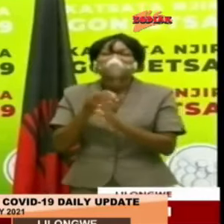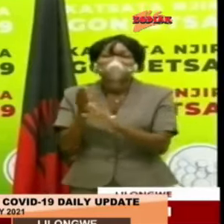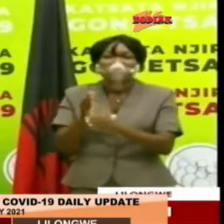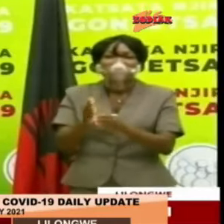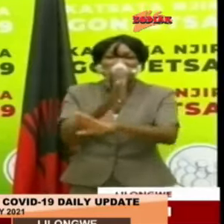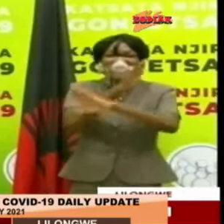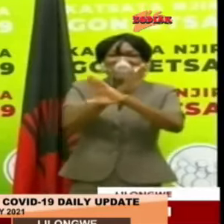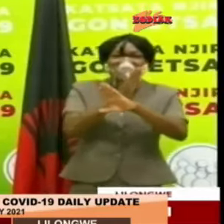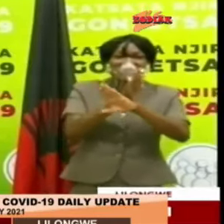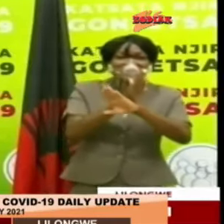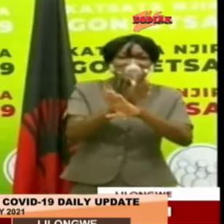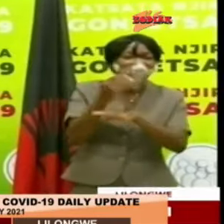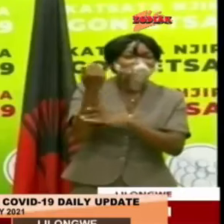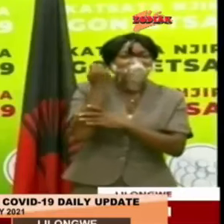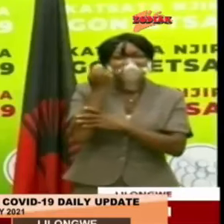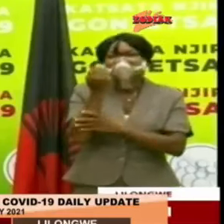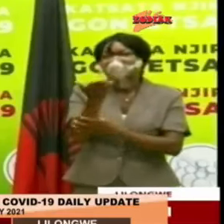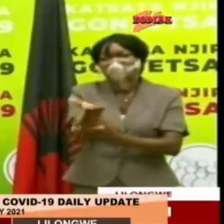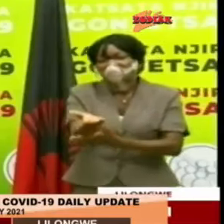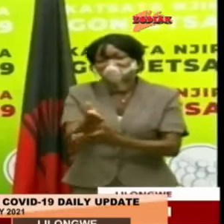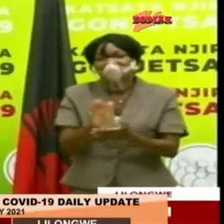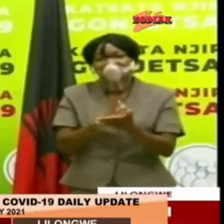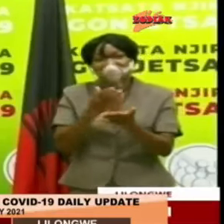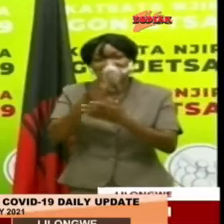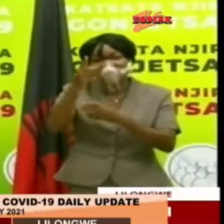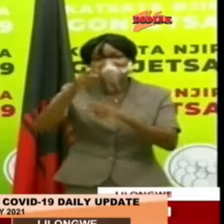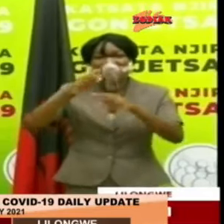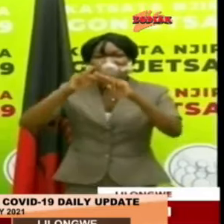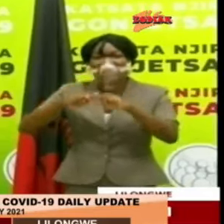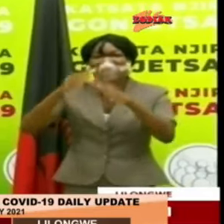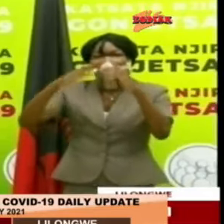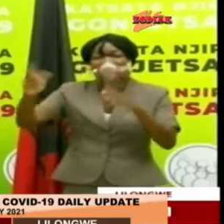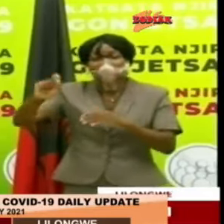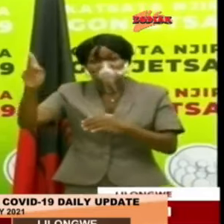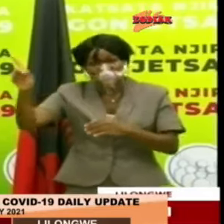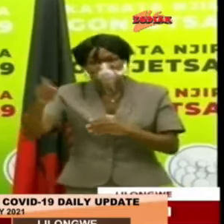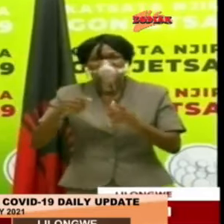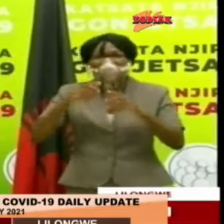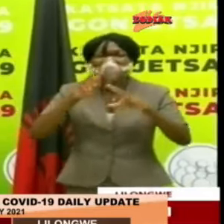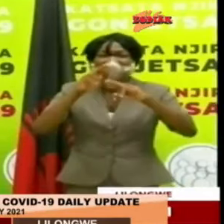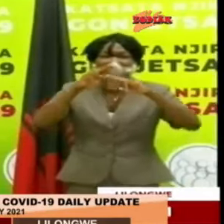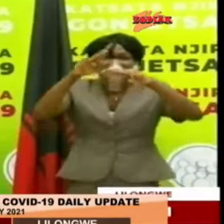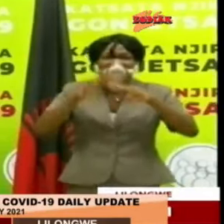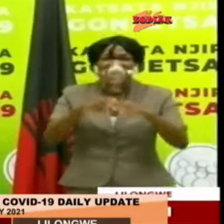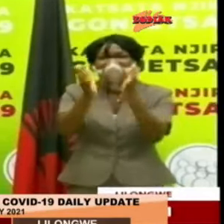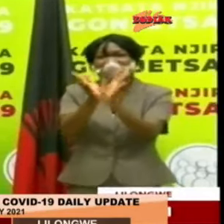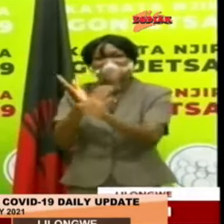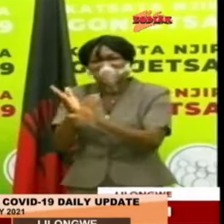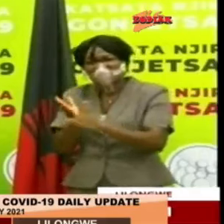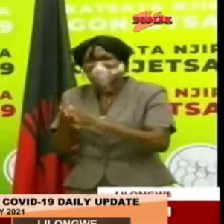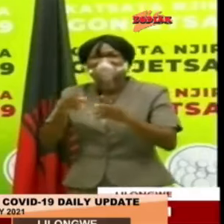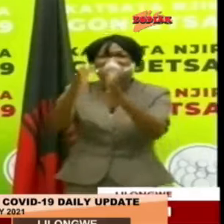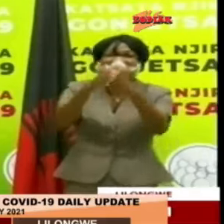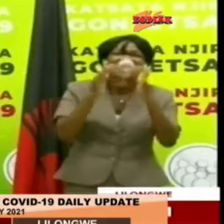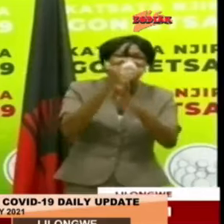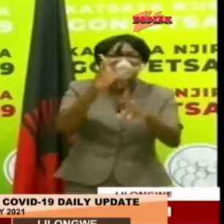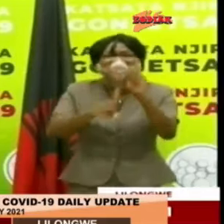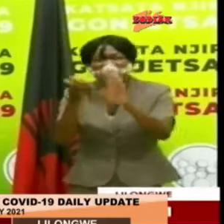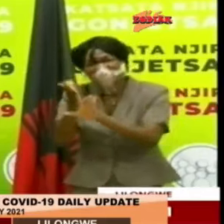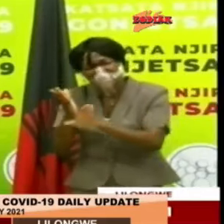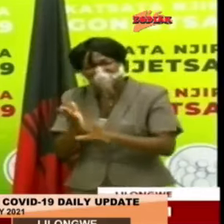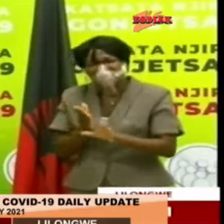odzitetezera kumuliri kumeneko chifukwa inu munali kusukulu tinakhala mmagulu osiyana-siyana koma tikapita kumudzi